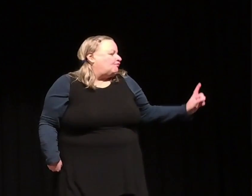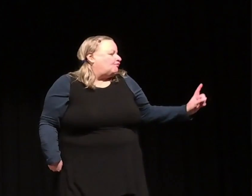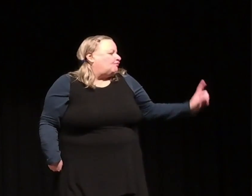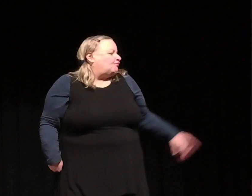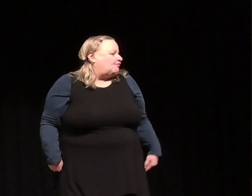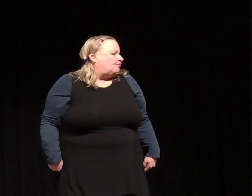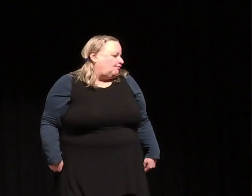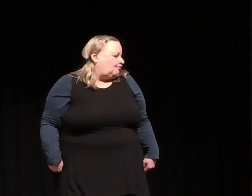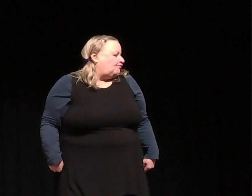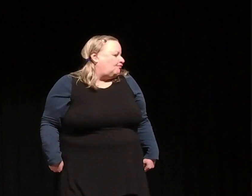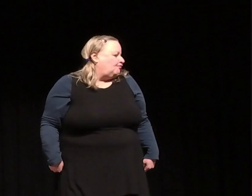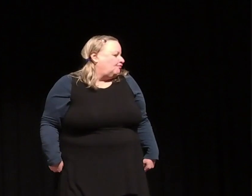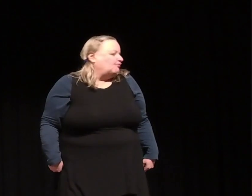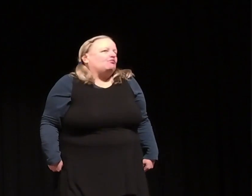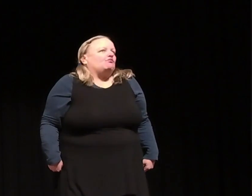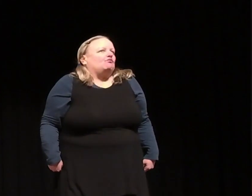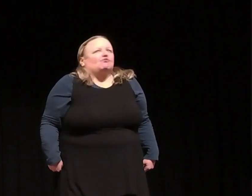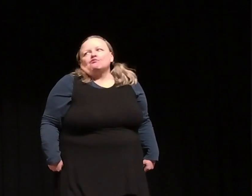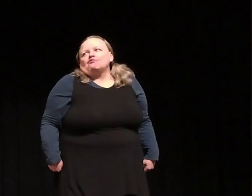oh.